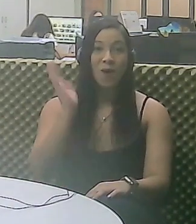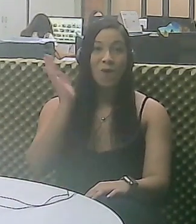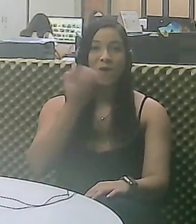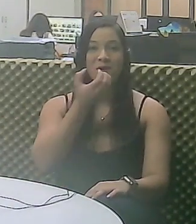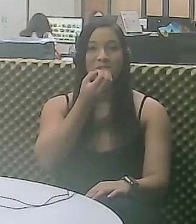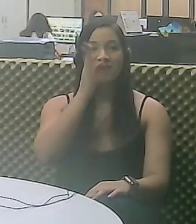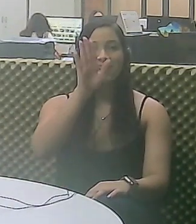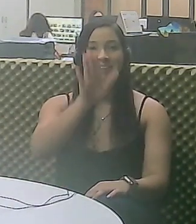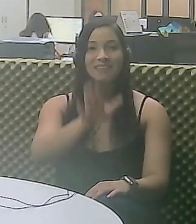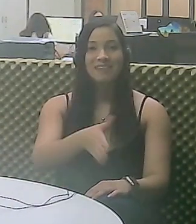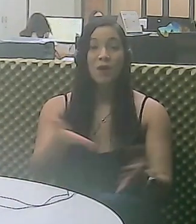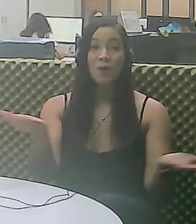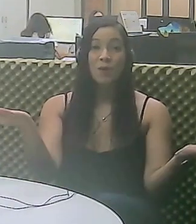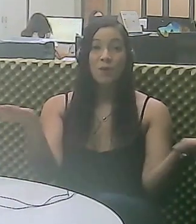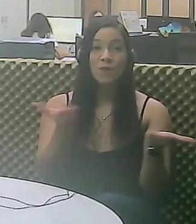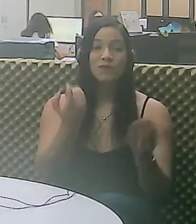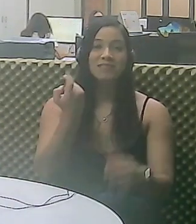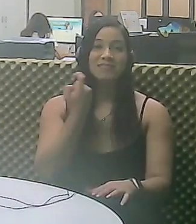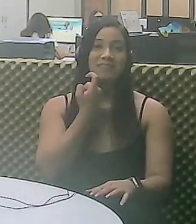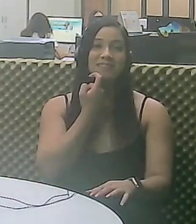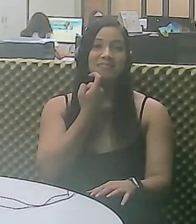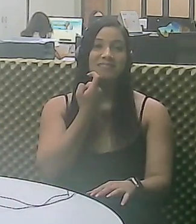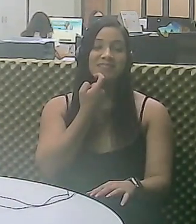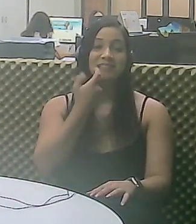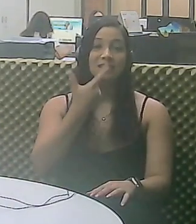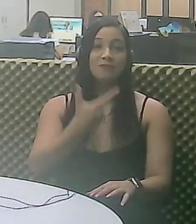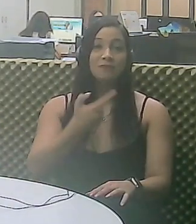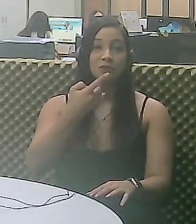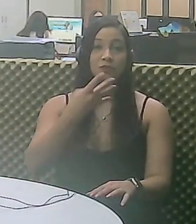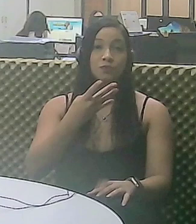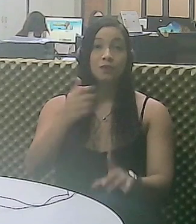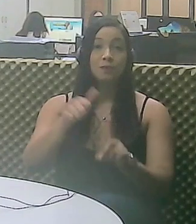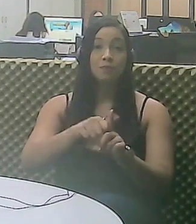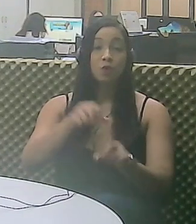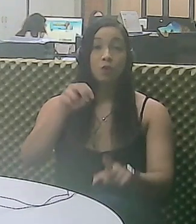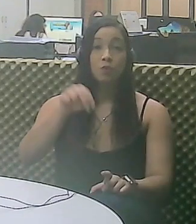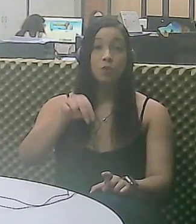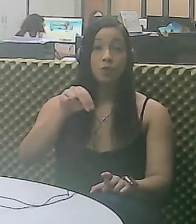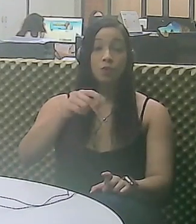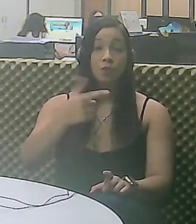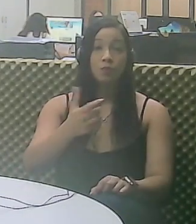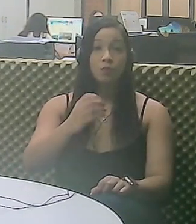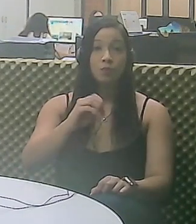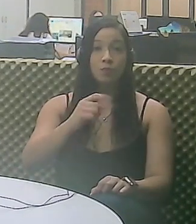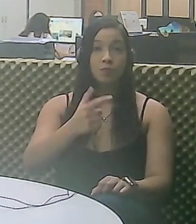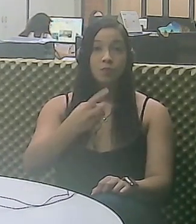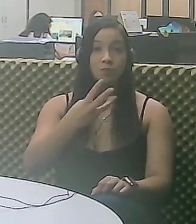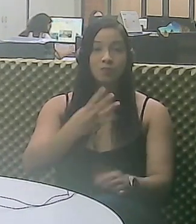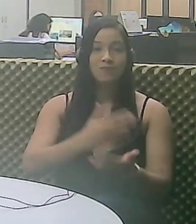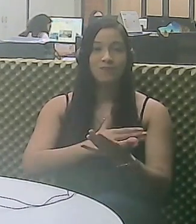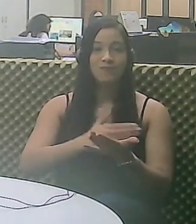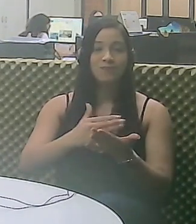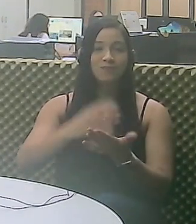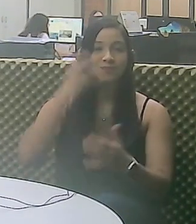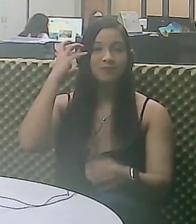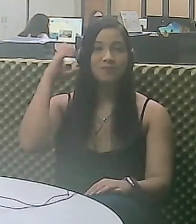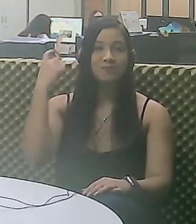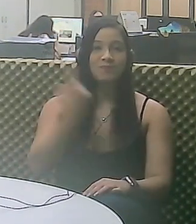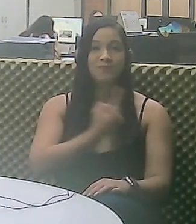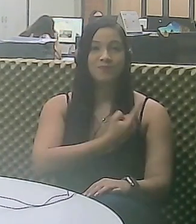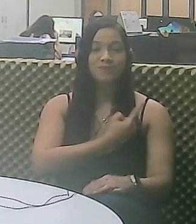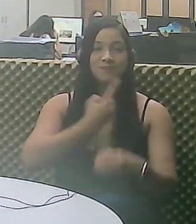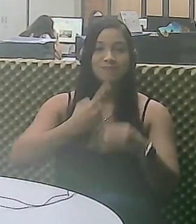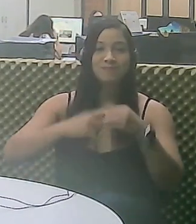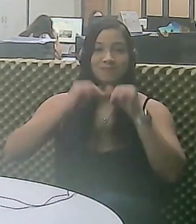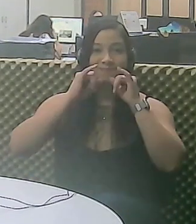Olá, boa tarde. Hoje é sexta-feira, dia 24 de novembro de 2023. Está no ar a Rádio Nossa Cidade